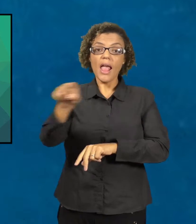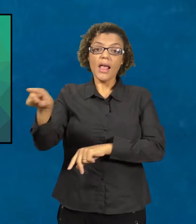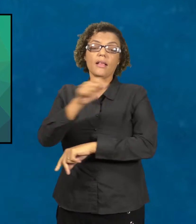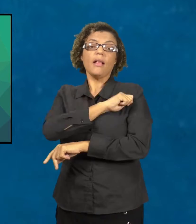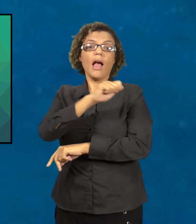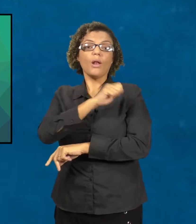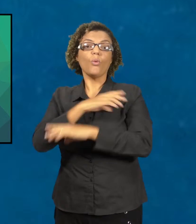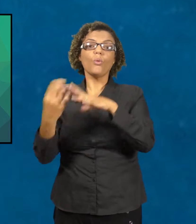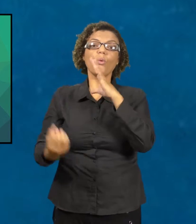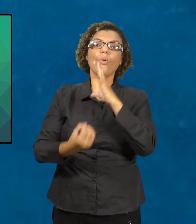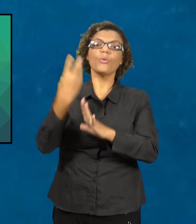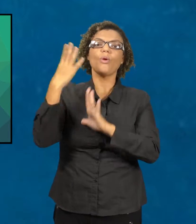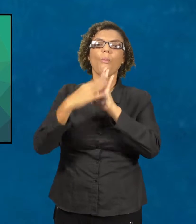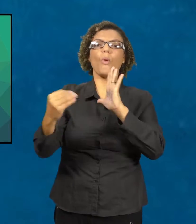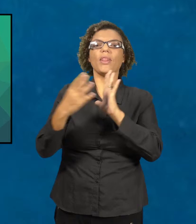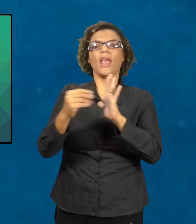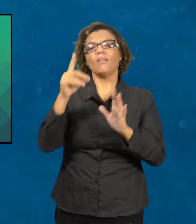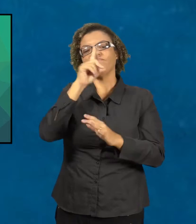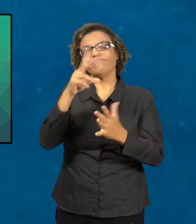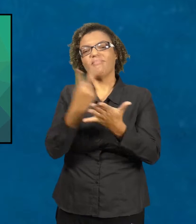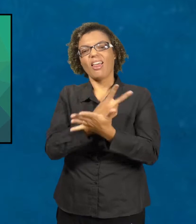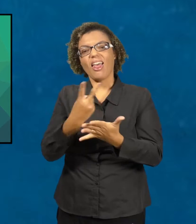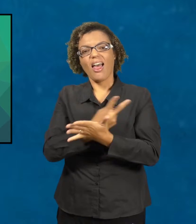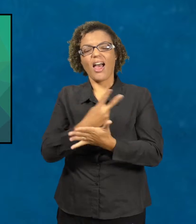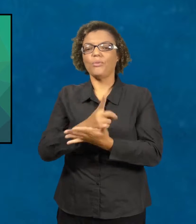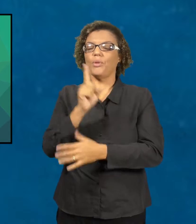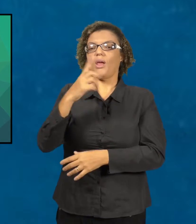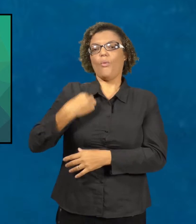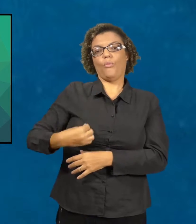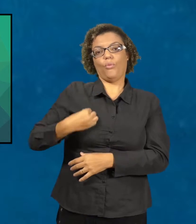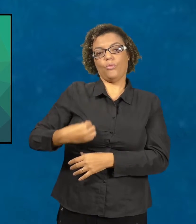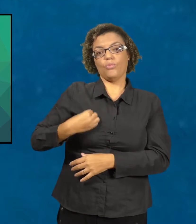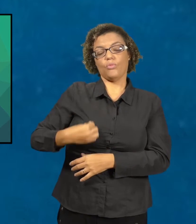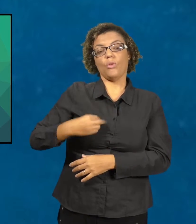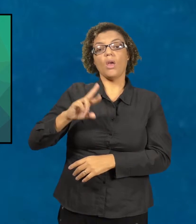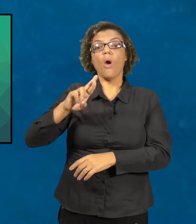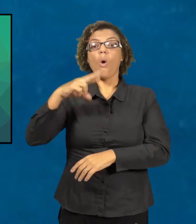funciona ao ser simulado mentalmente, ou então construir